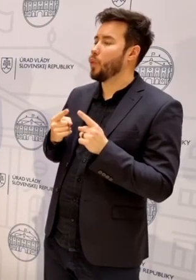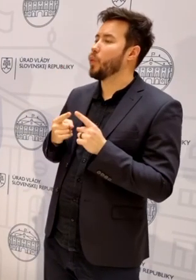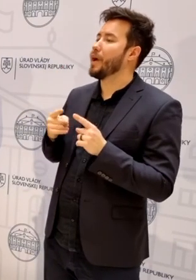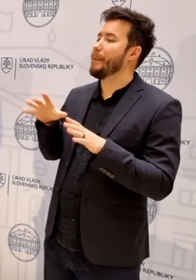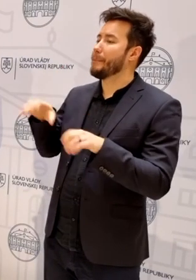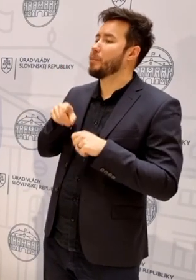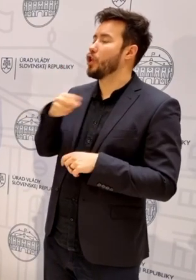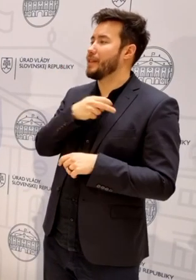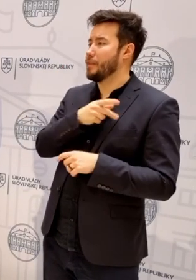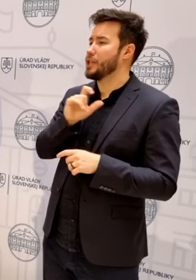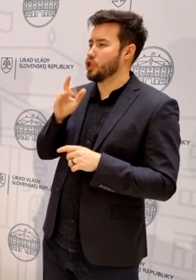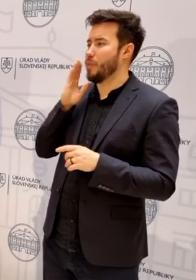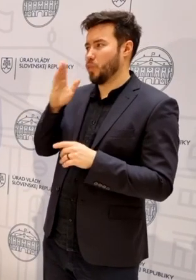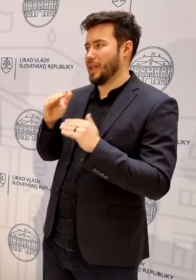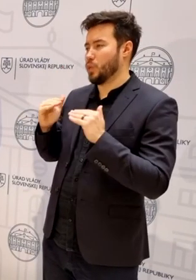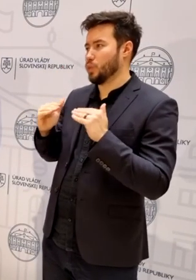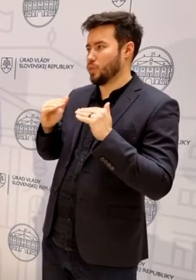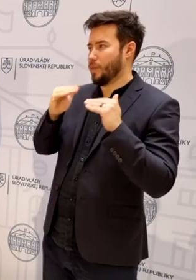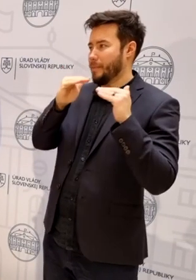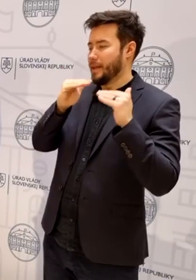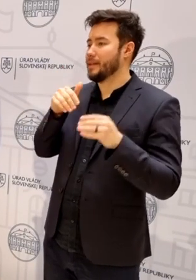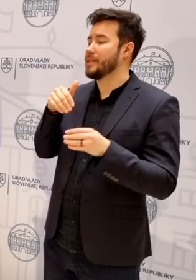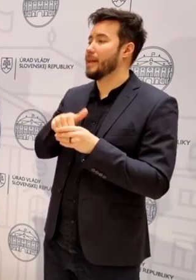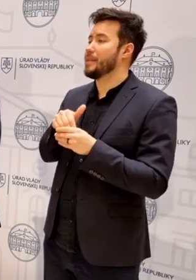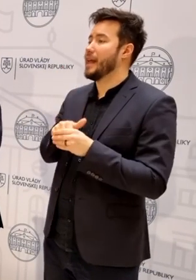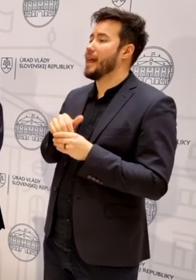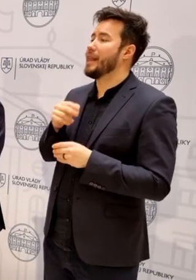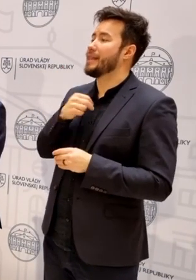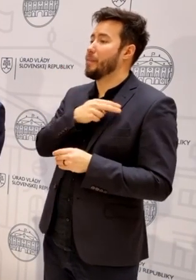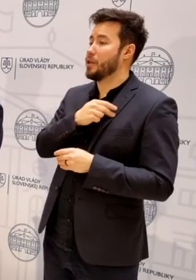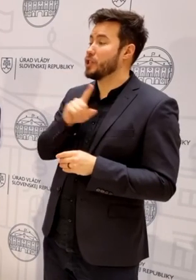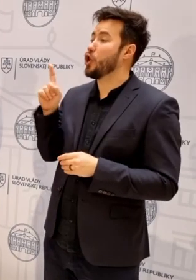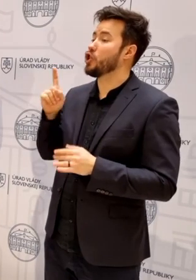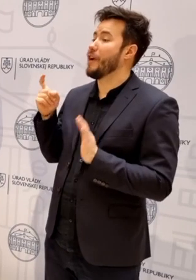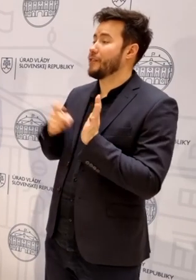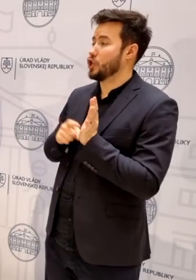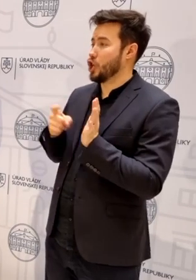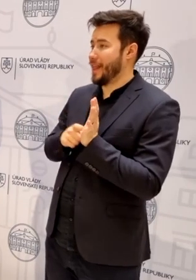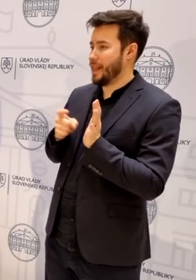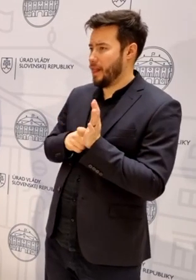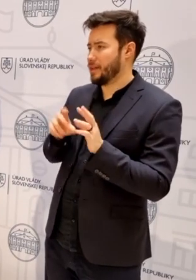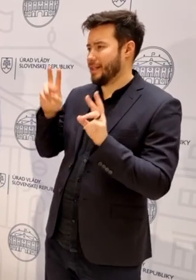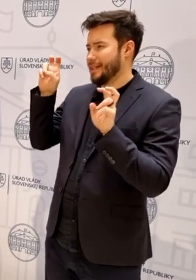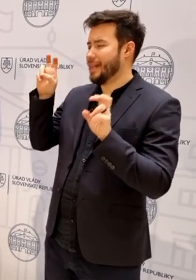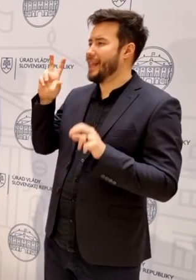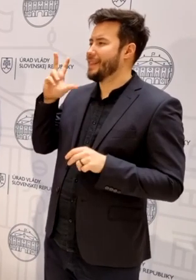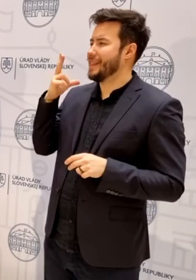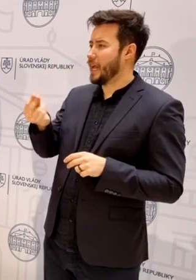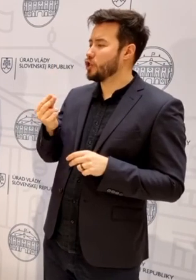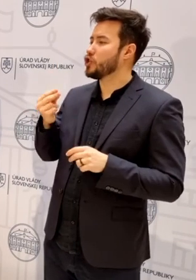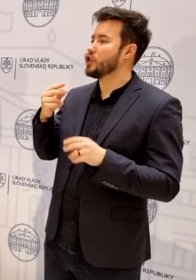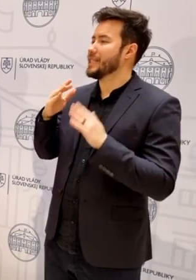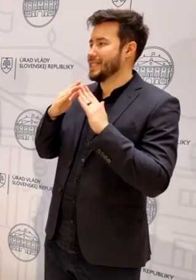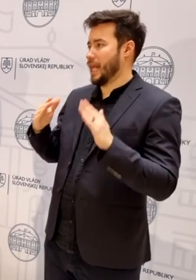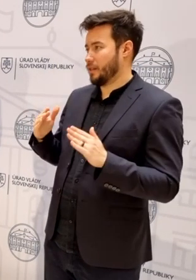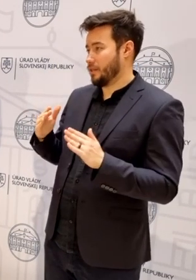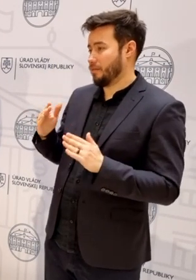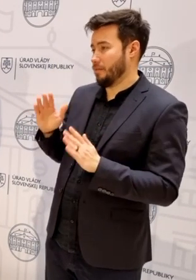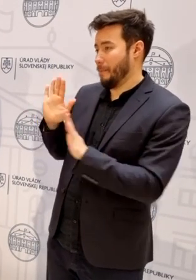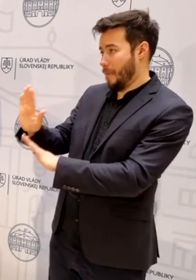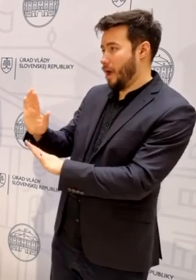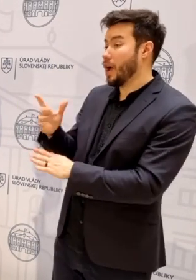To znamená, nemocnice, ktoré teda si tie triažné stany vyžiadali, ich majú a v prípade potreby ich